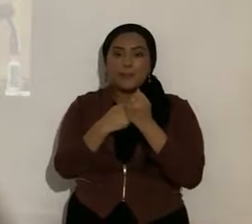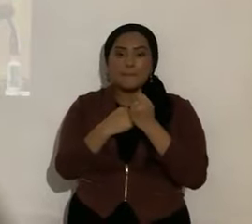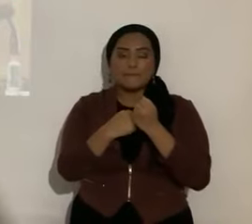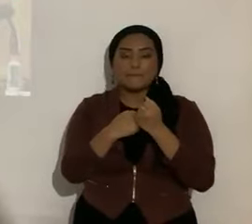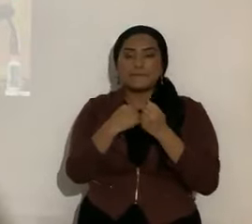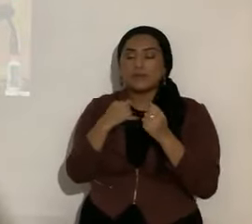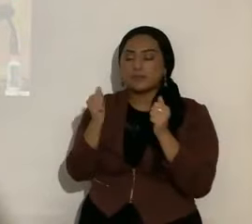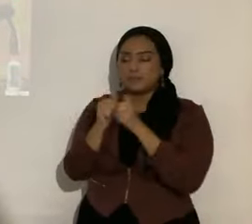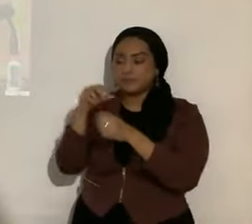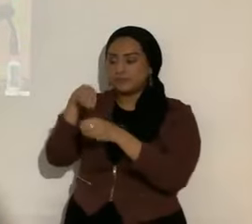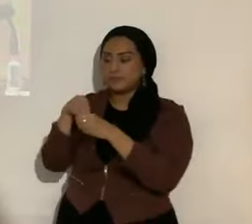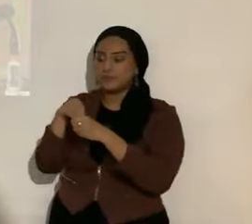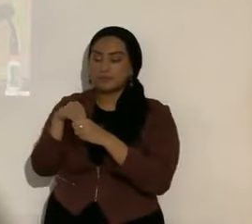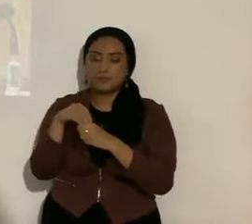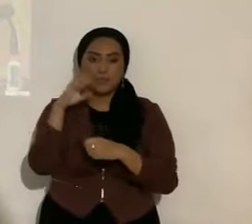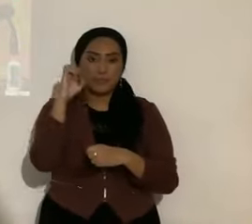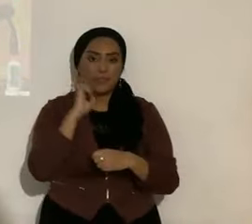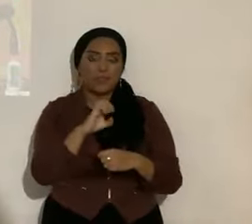ahora estaba en Eliseo.